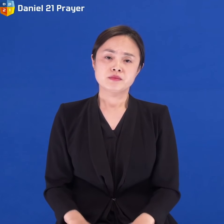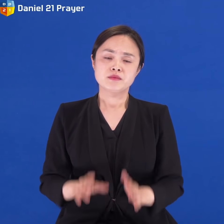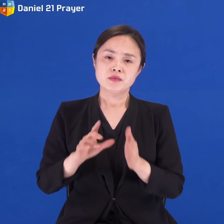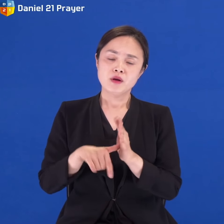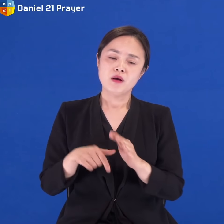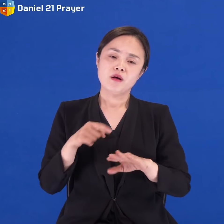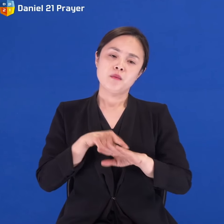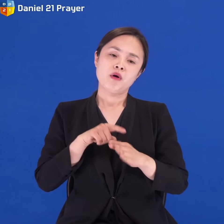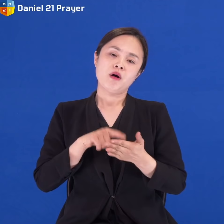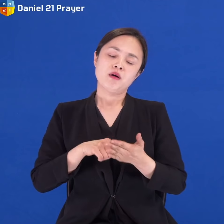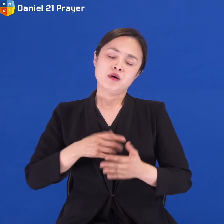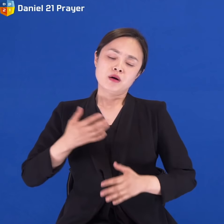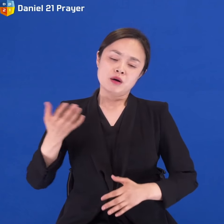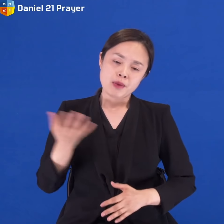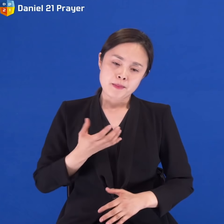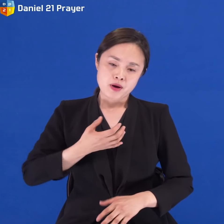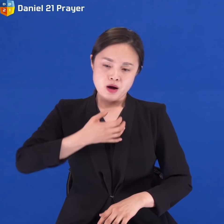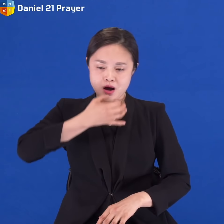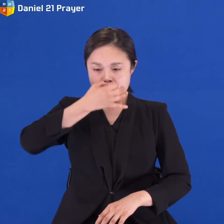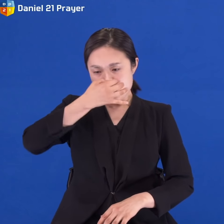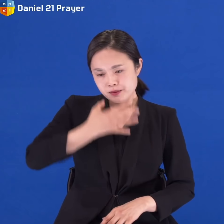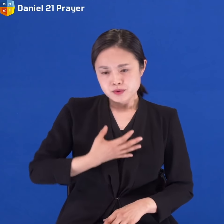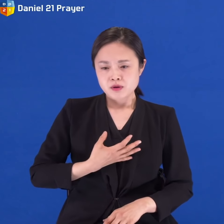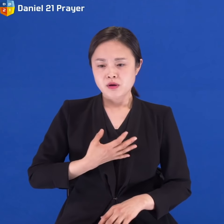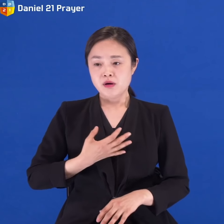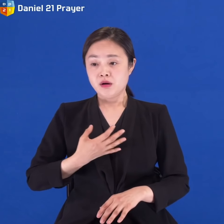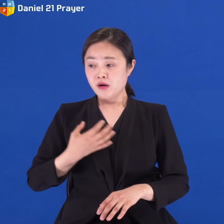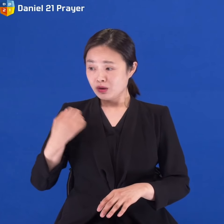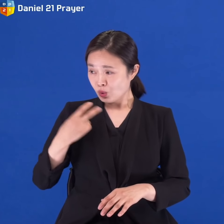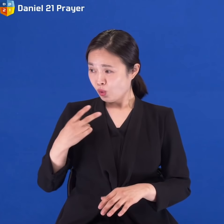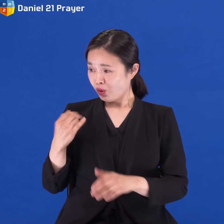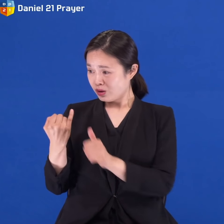또 무너지면서 이혼을 또 하게 됐습니다.